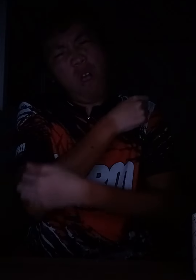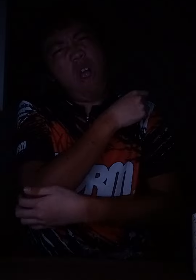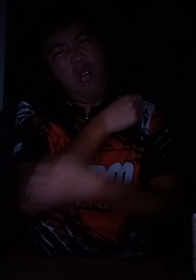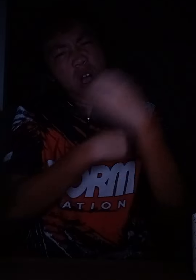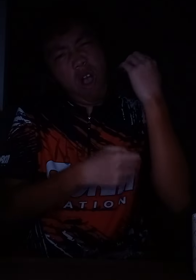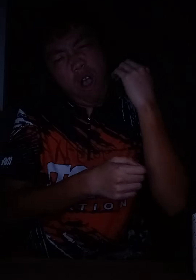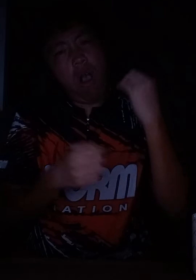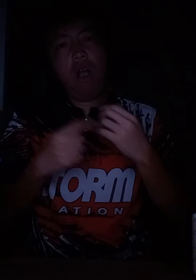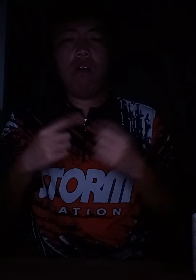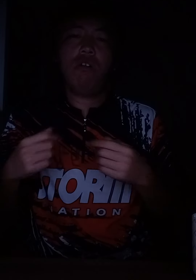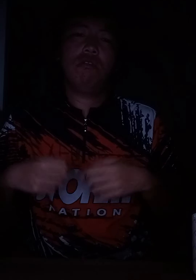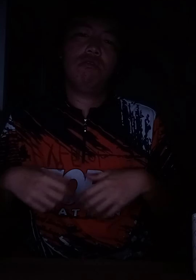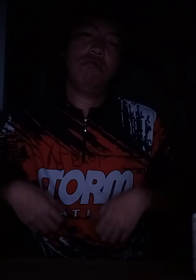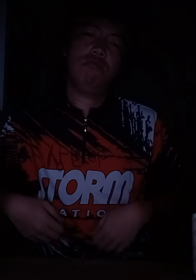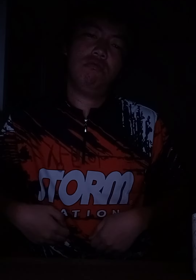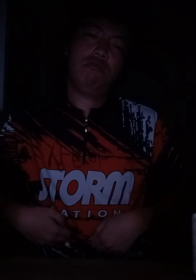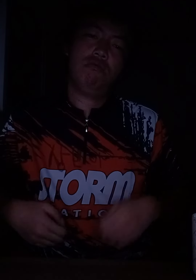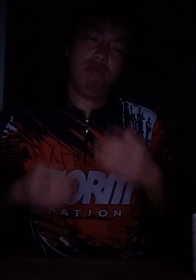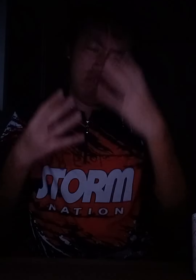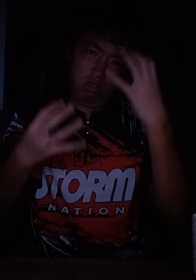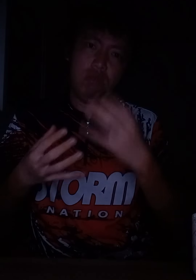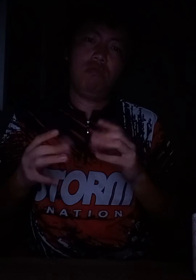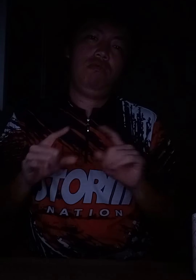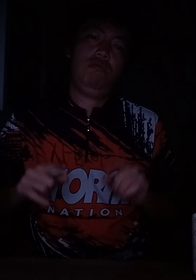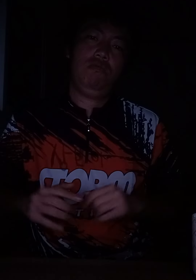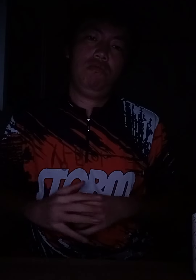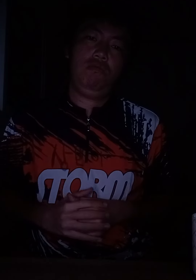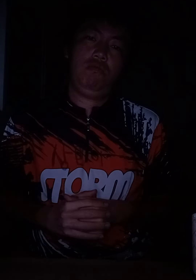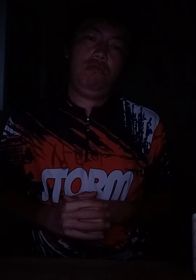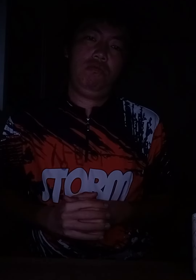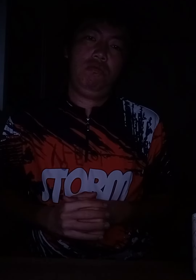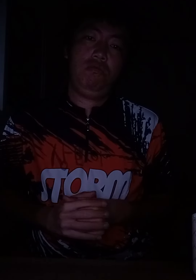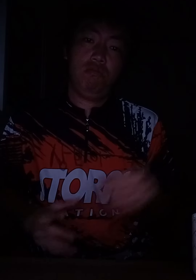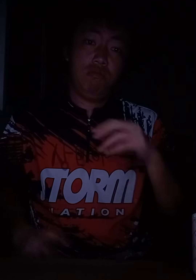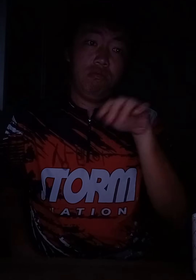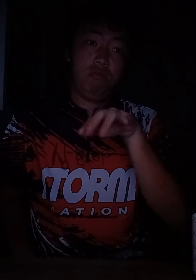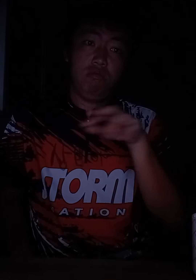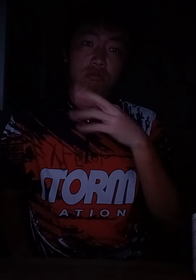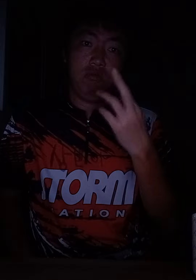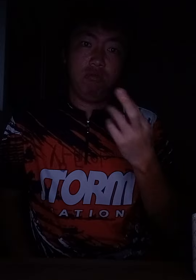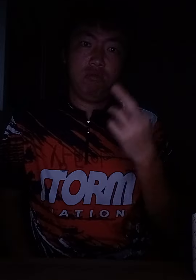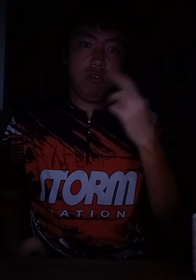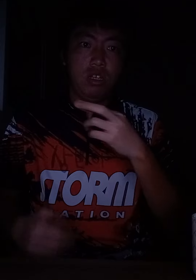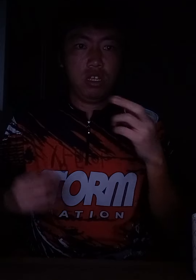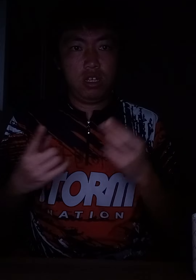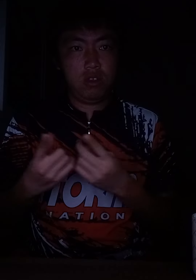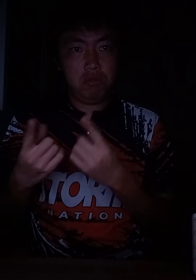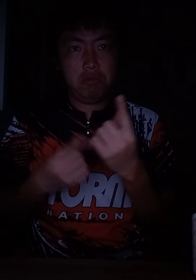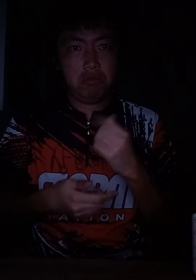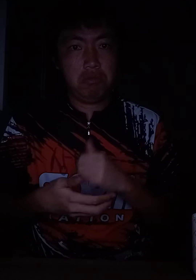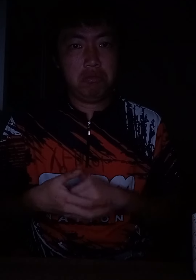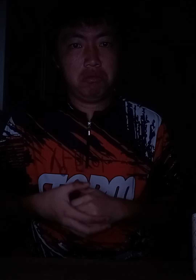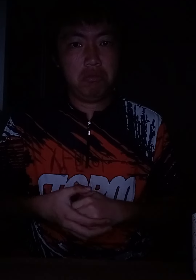직원은 무엇보다 정신적 고통이 심하다고 말합니다. 당연한 걸 요구했을 때 그렇게 폭행을